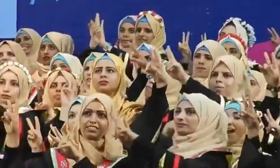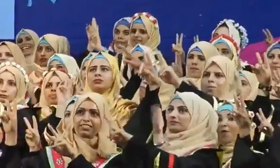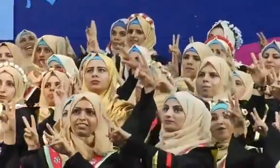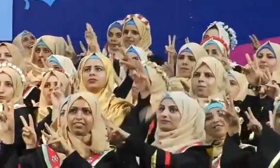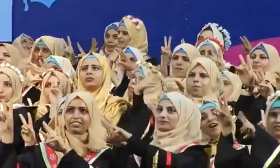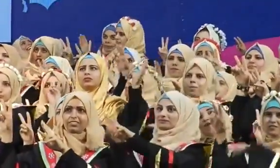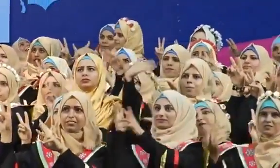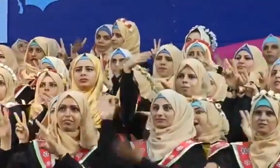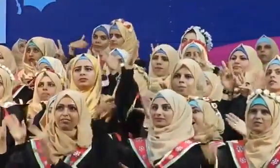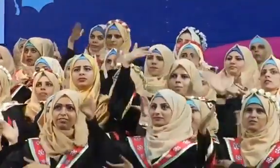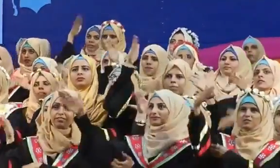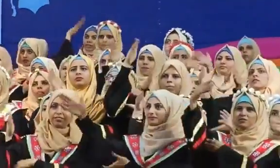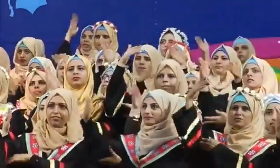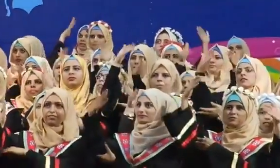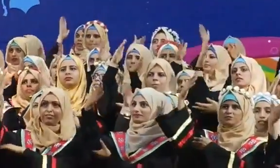مرفوعة العلم،